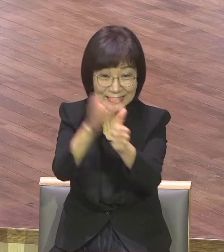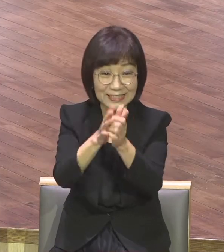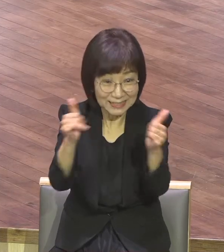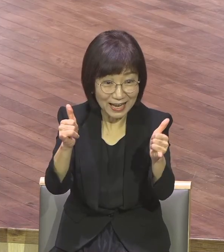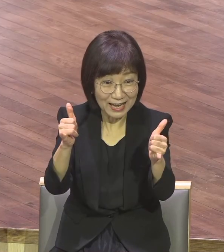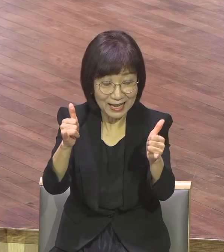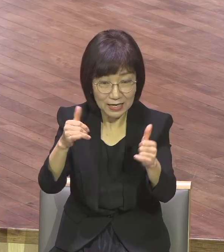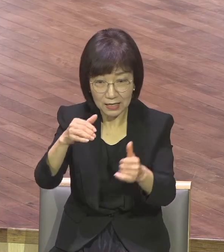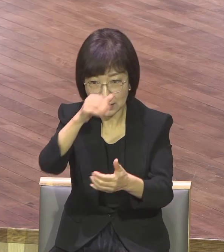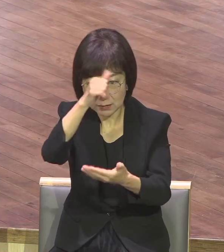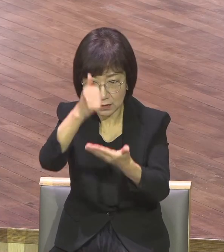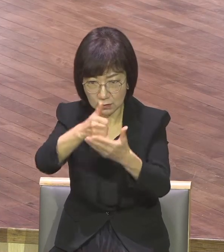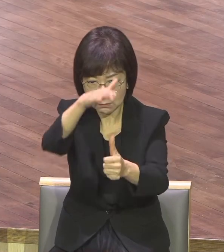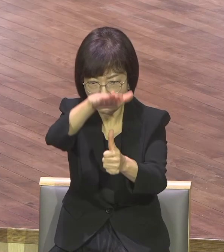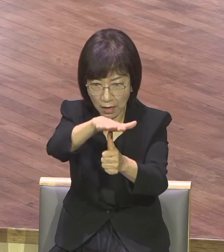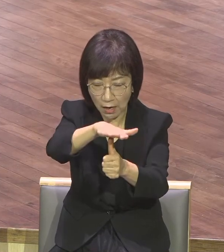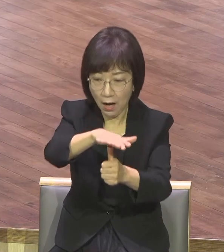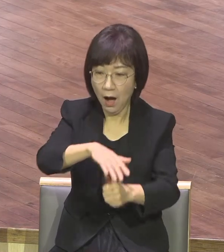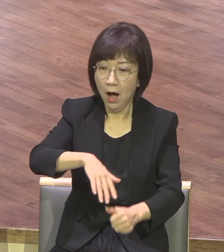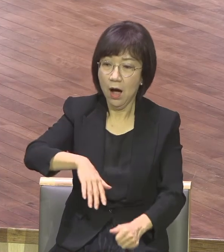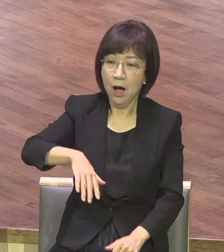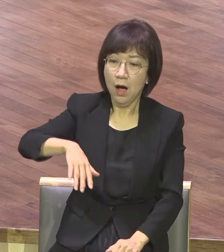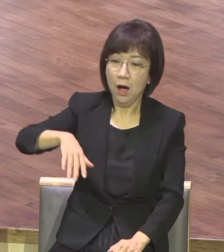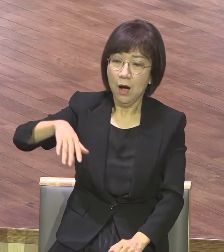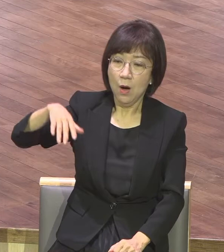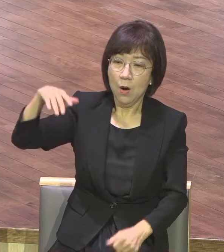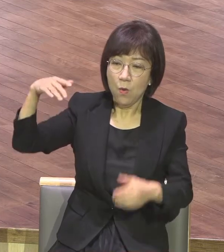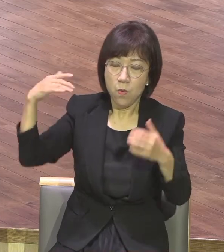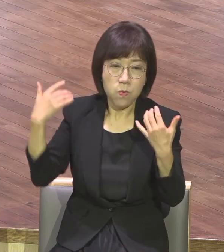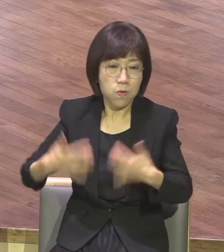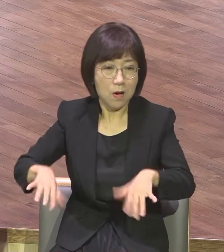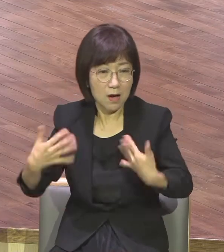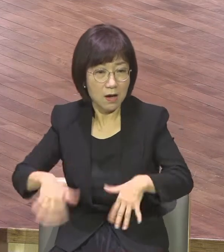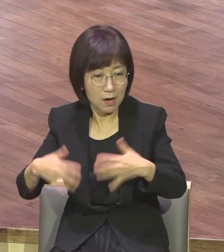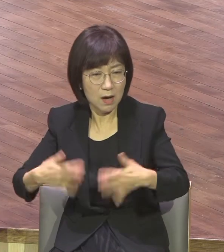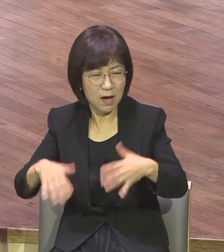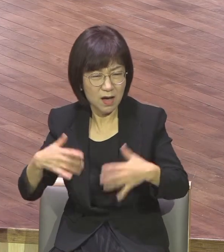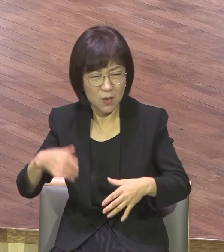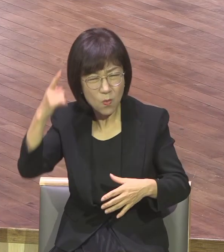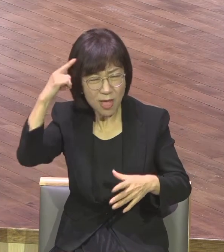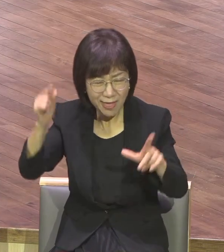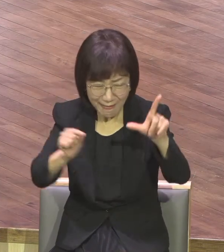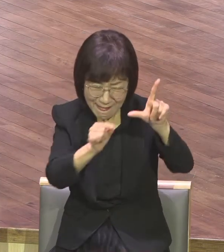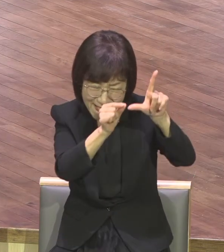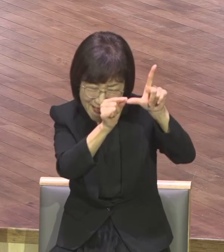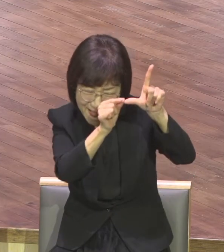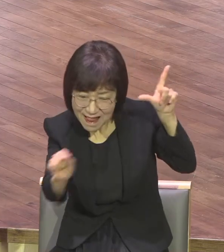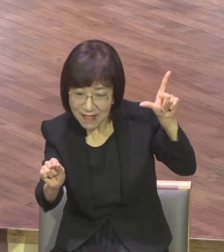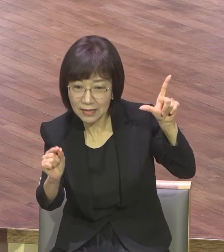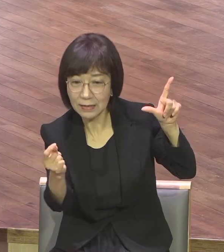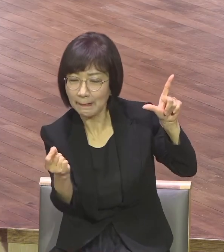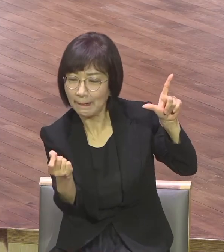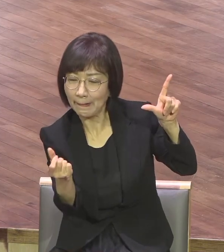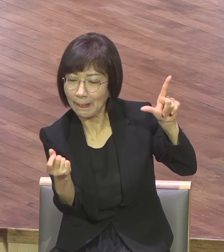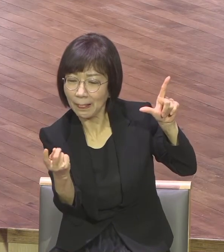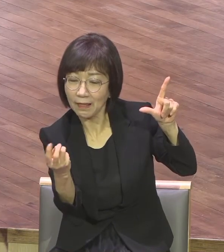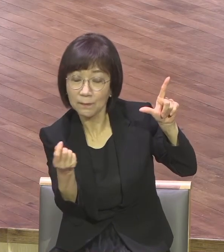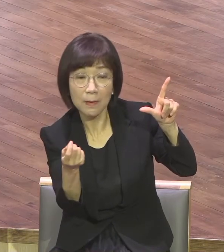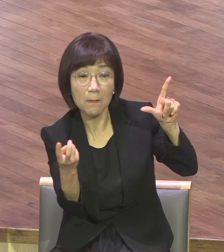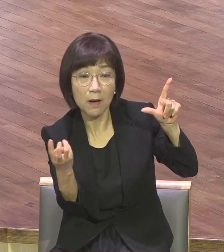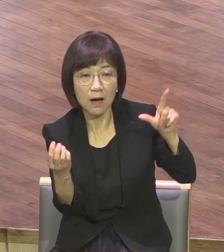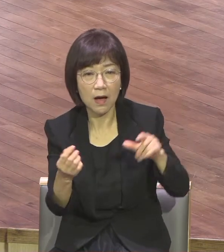명 중에 한 명이다. 확률적으로, 실제로 그 정도로 귀한 분들이에요.